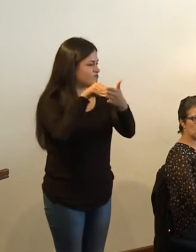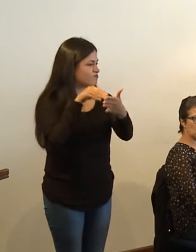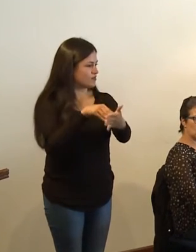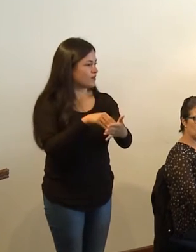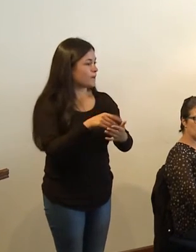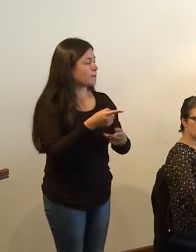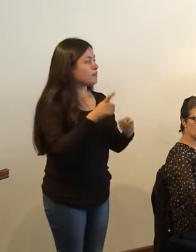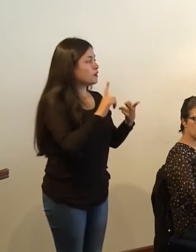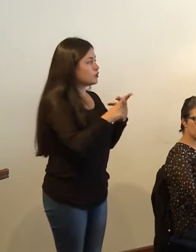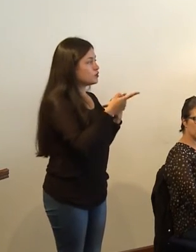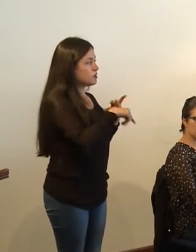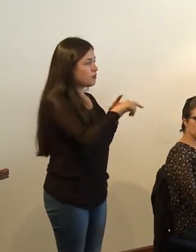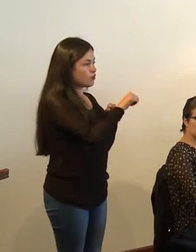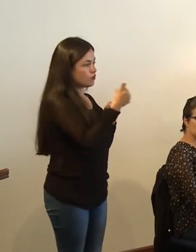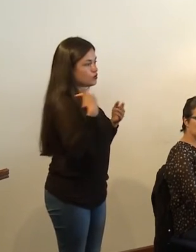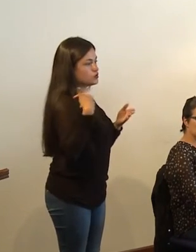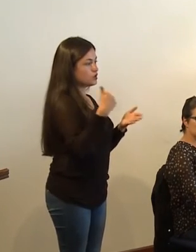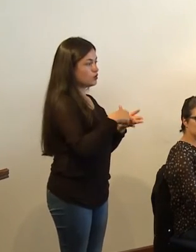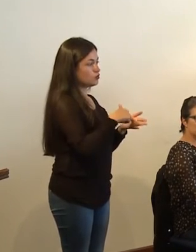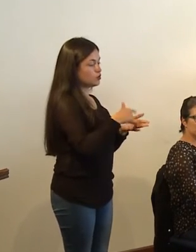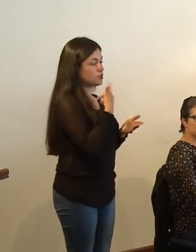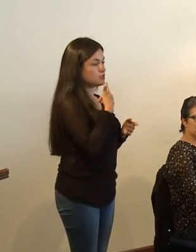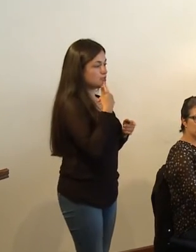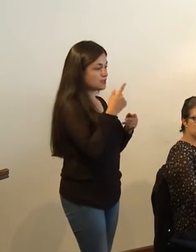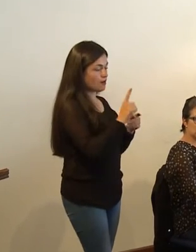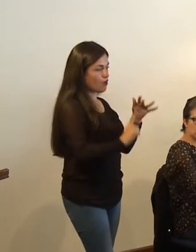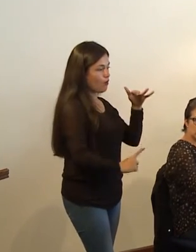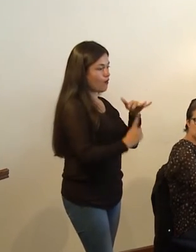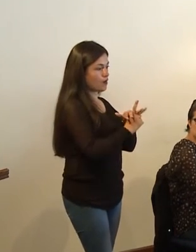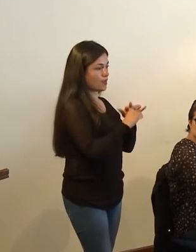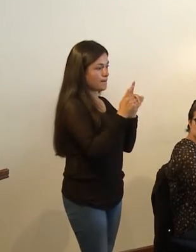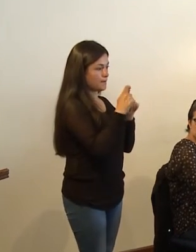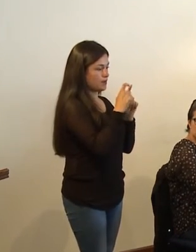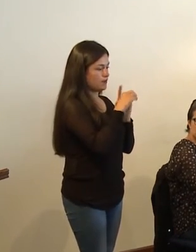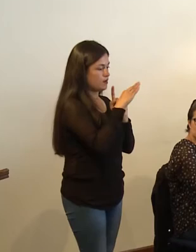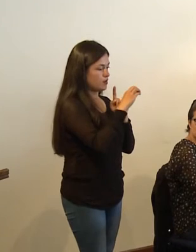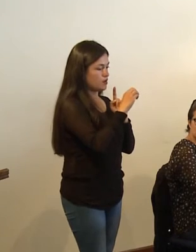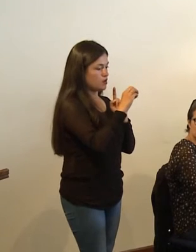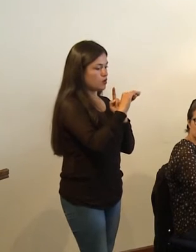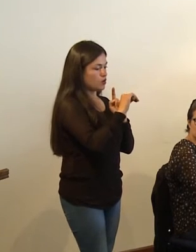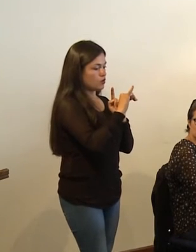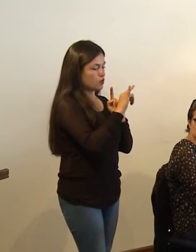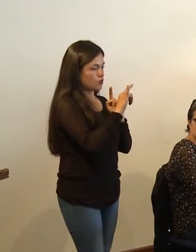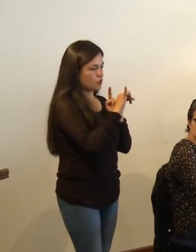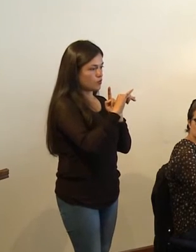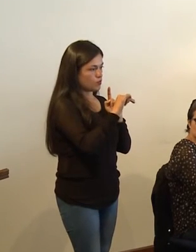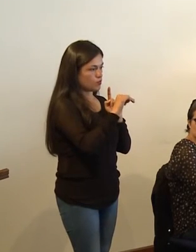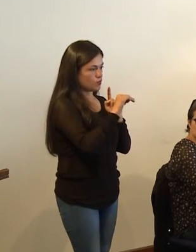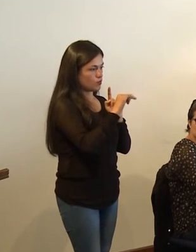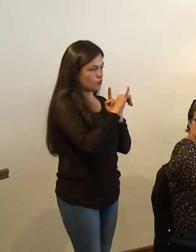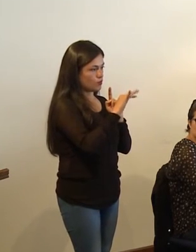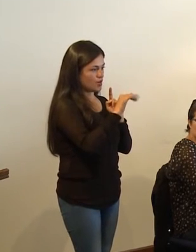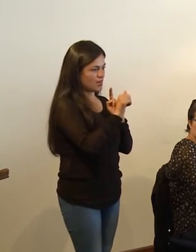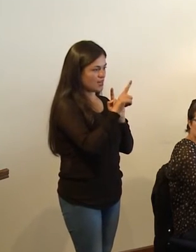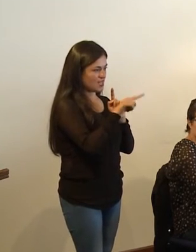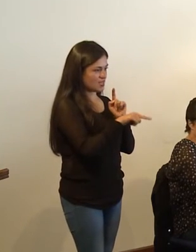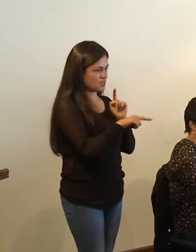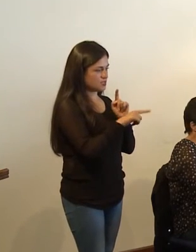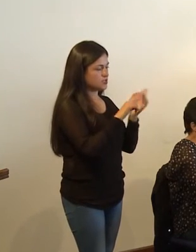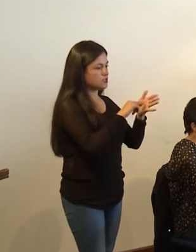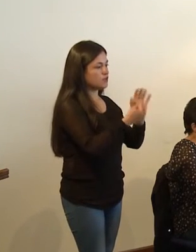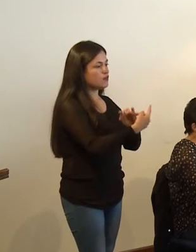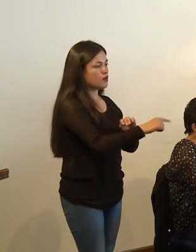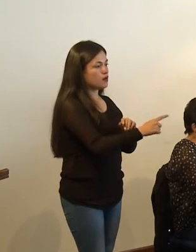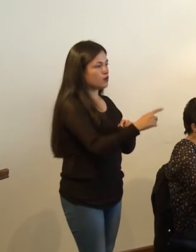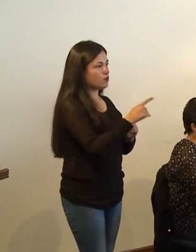Dos, otros autores dicen, no, miren, el origen de la palabra comunitas lo que repite es a una idea muy bonita y es la de una deuda